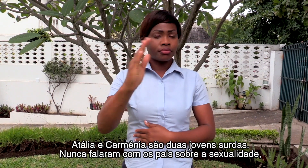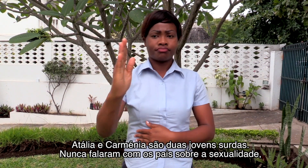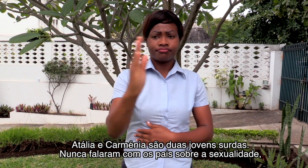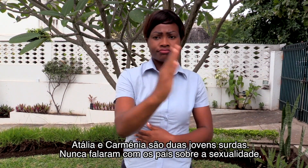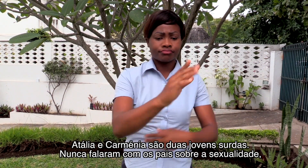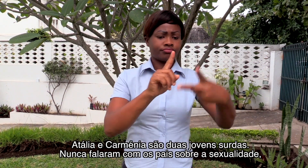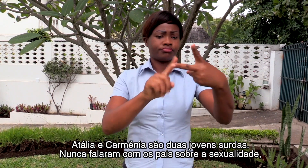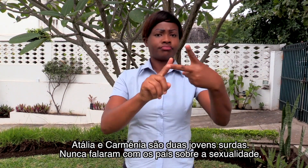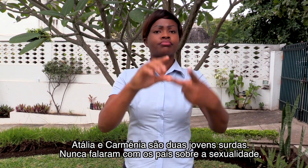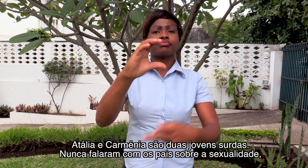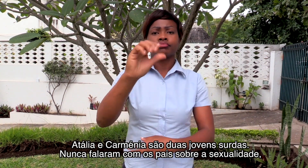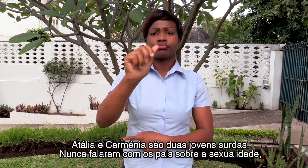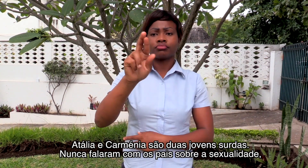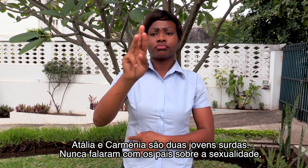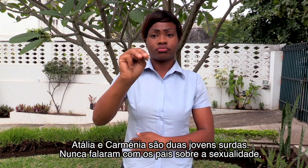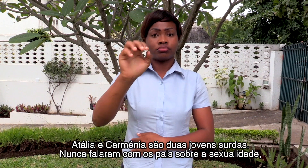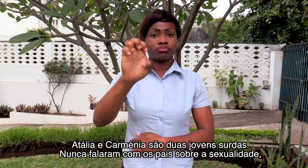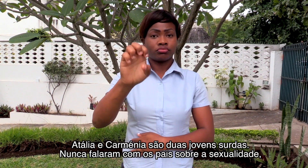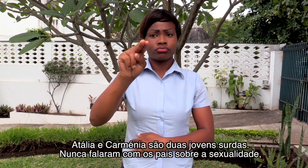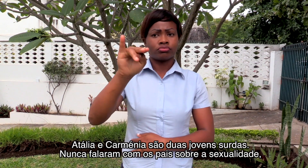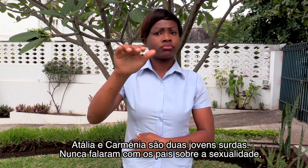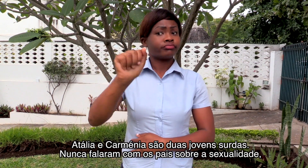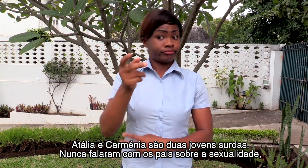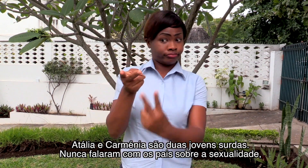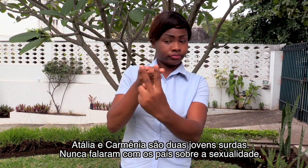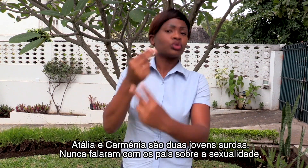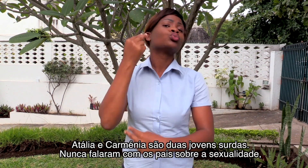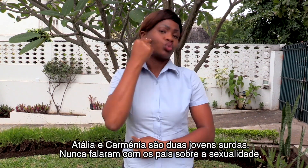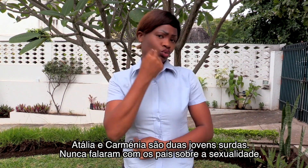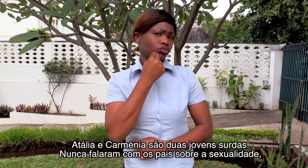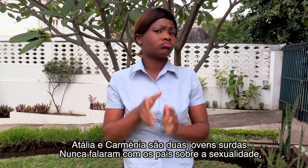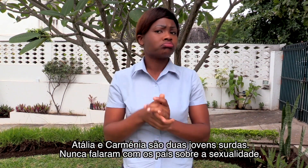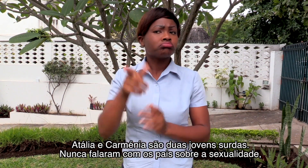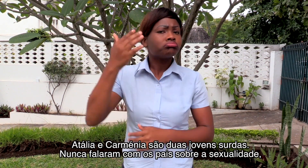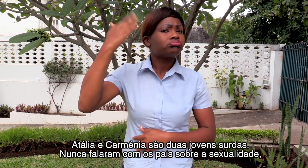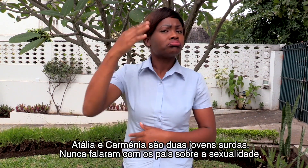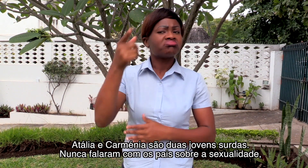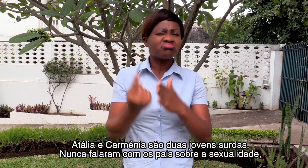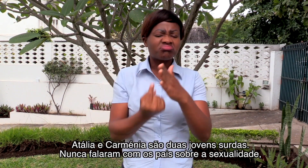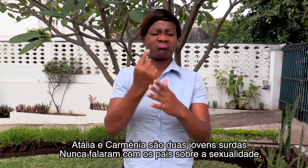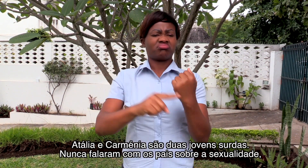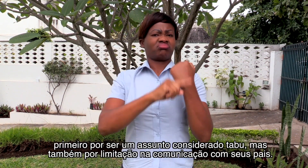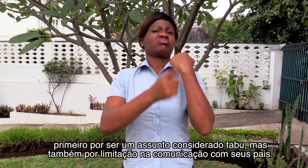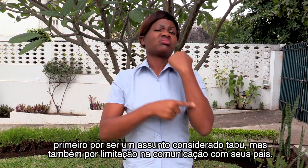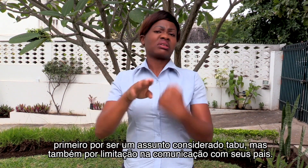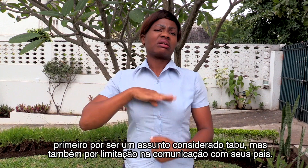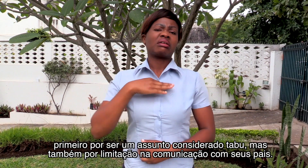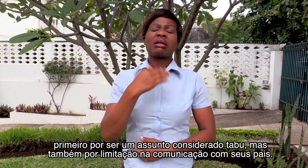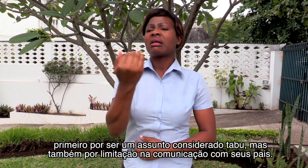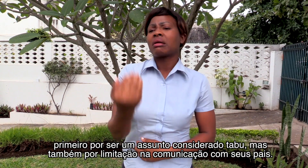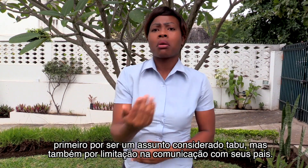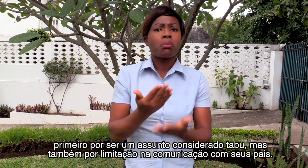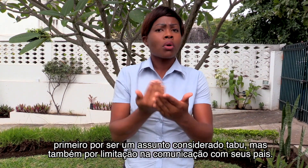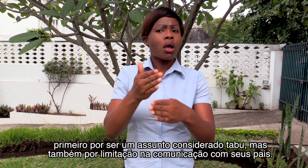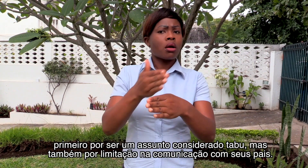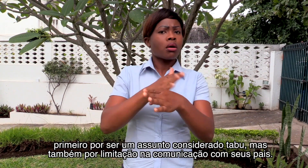Atália e Carménia são duas jovens surdas. Nunca falaram com os pais sobre a sexualidade. Primeiro, por